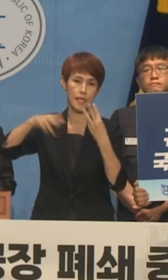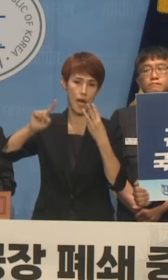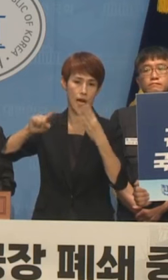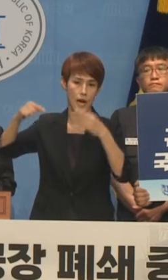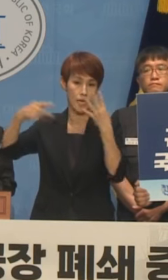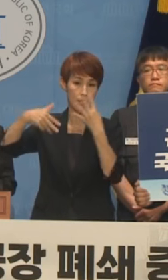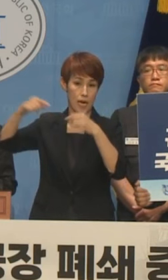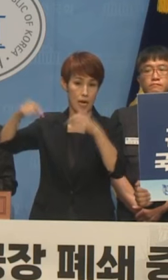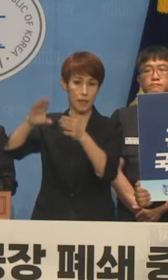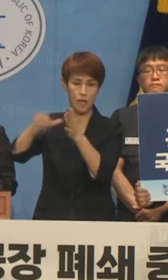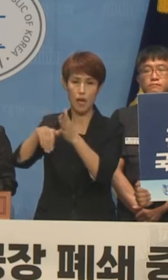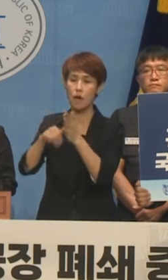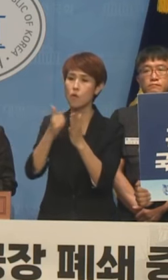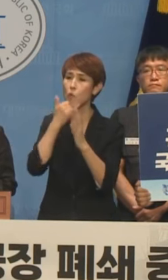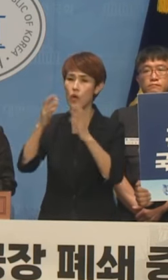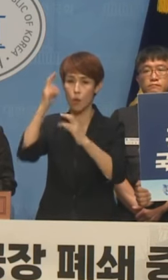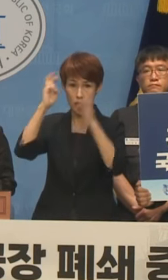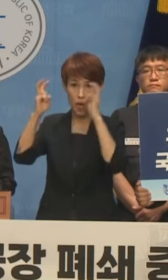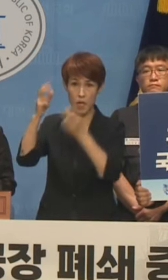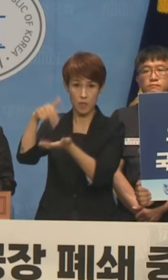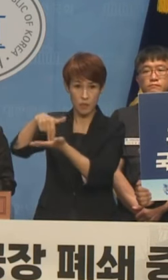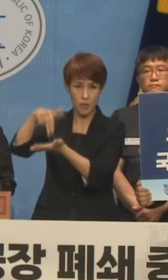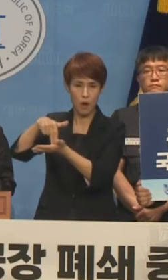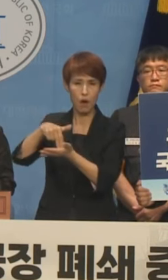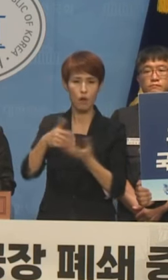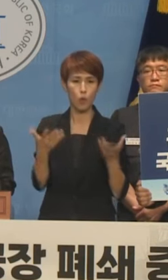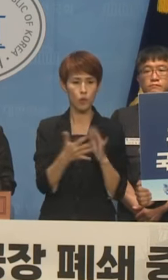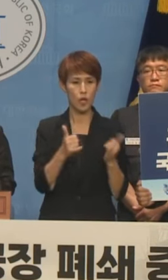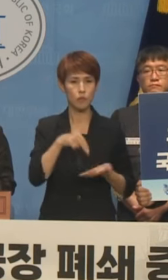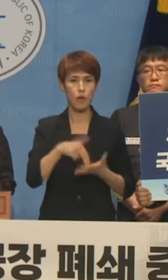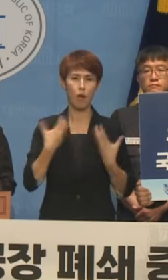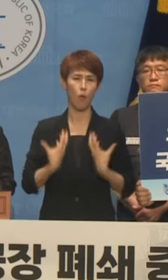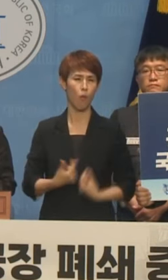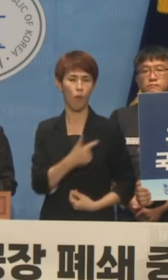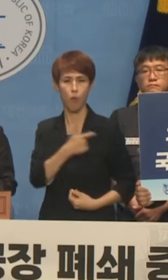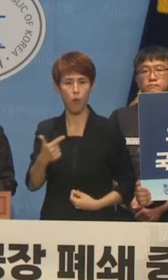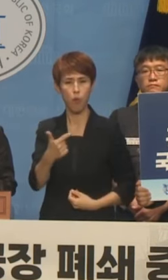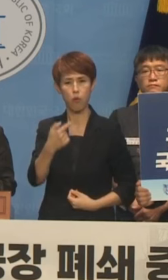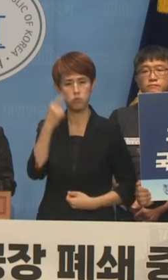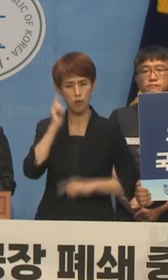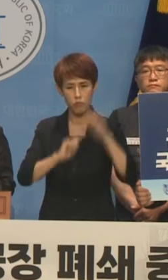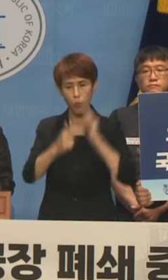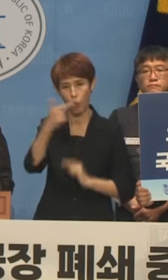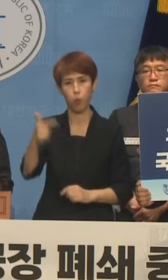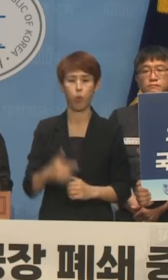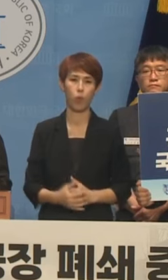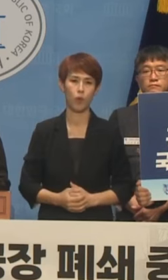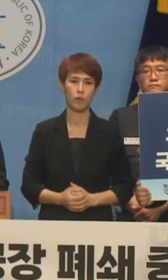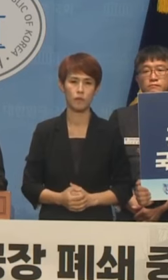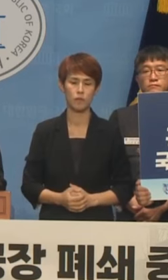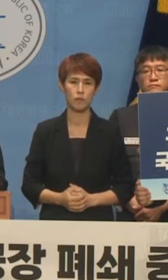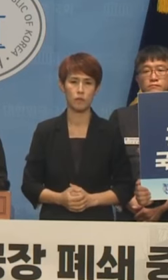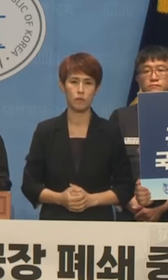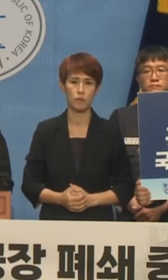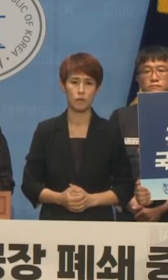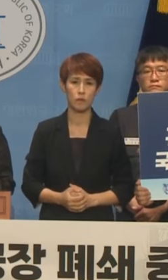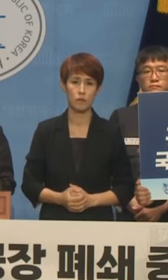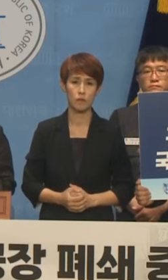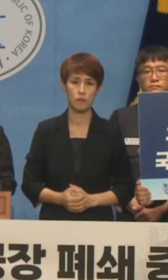본사의 입장은 노동자에게 많은 실망감과 상처를 안겨주었습니다.